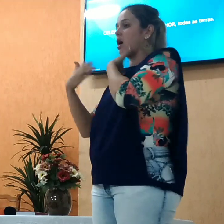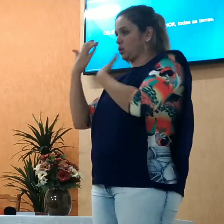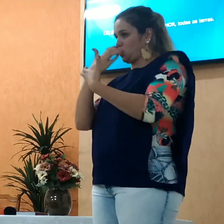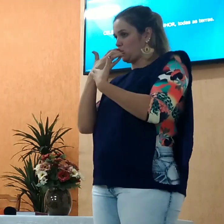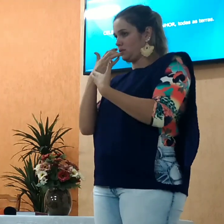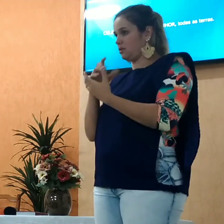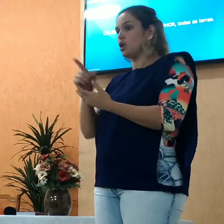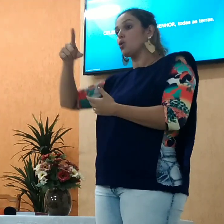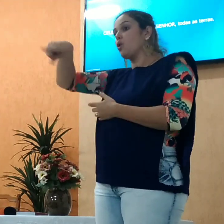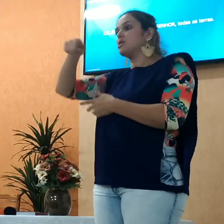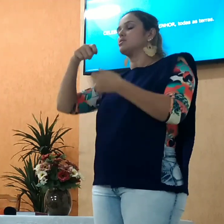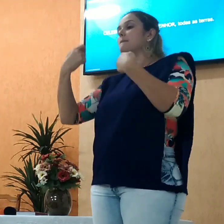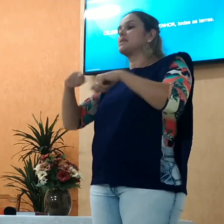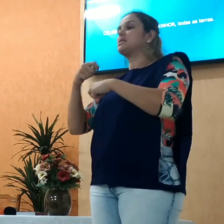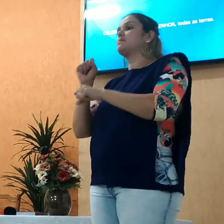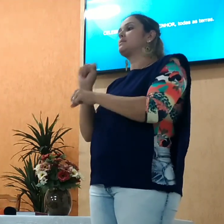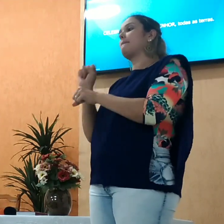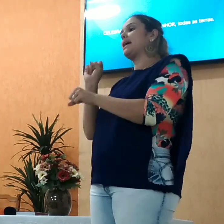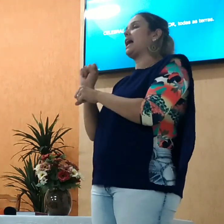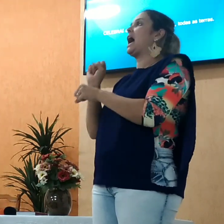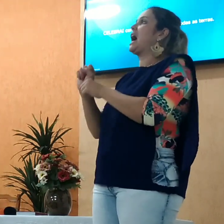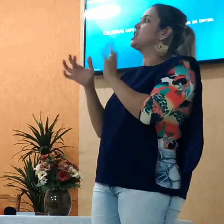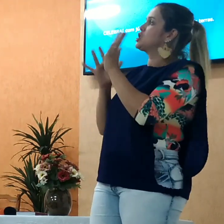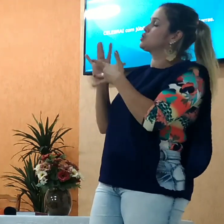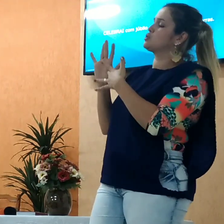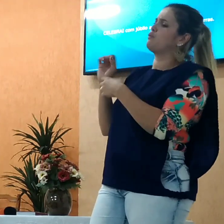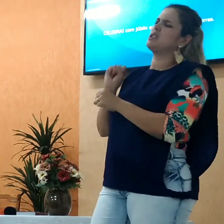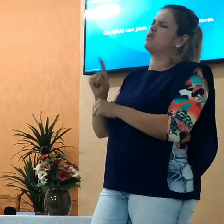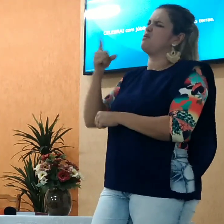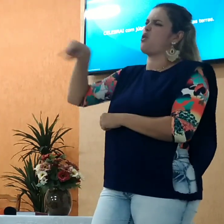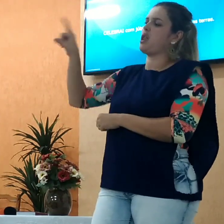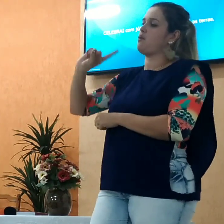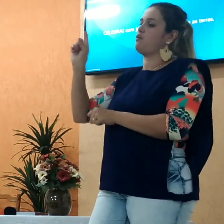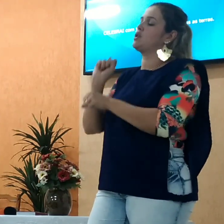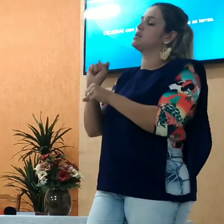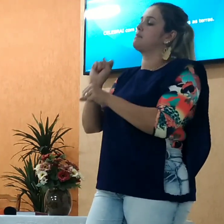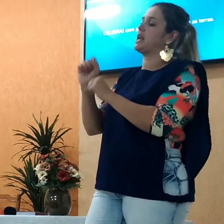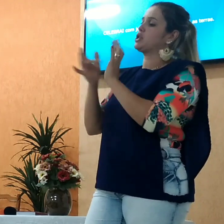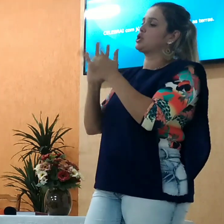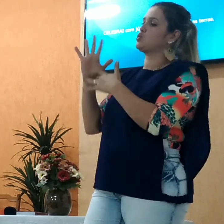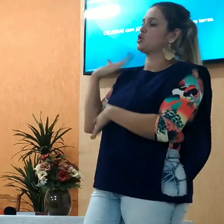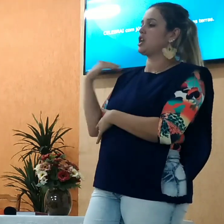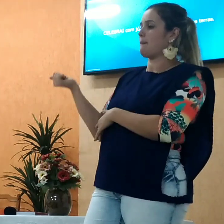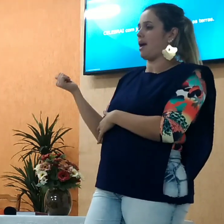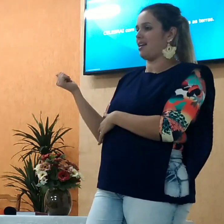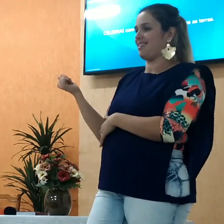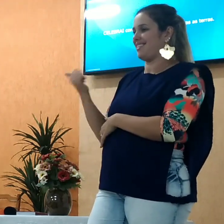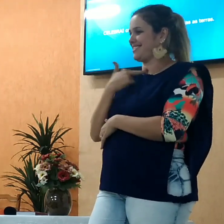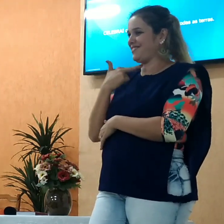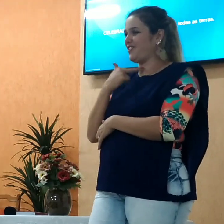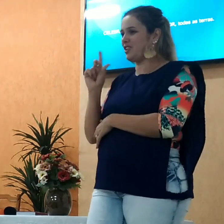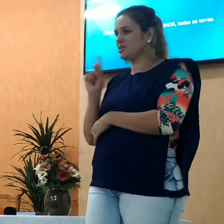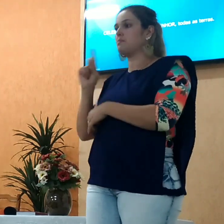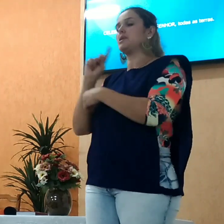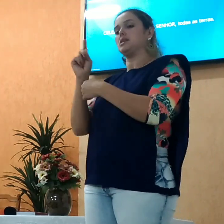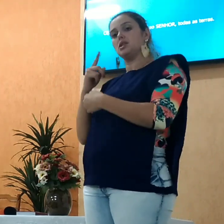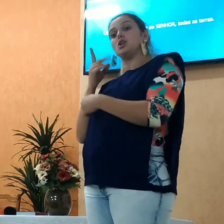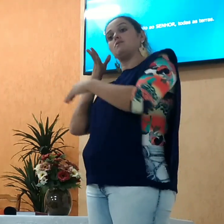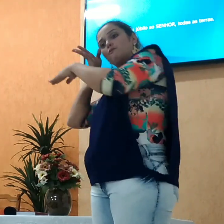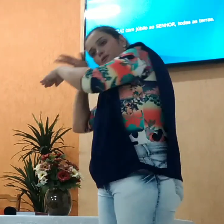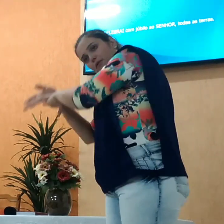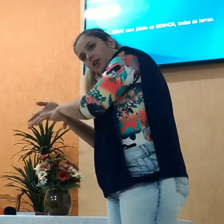Senhor chamar, nós temos que apresentar, nós temos que prontificar, nós temos que colocar à disposição dele,